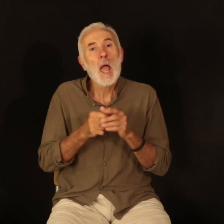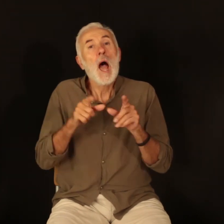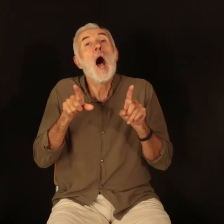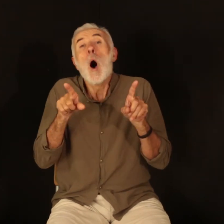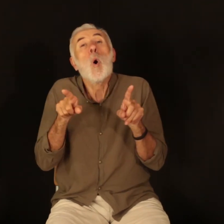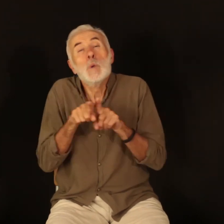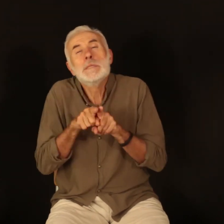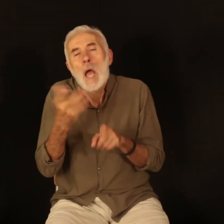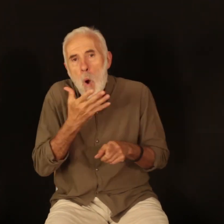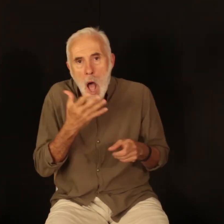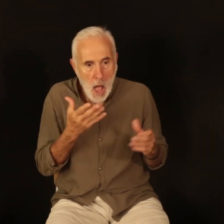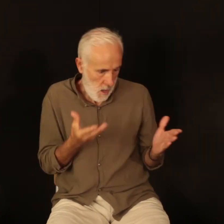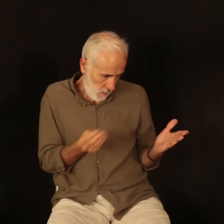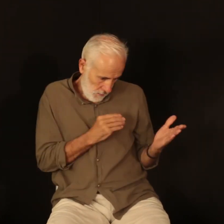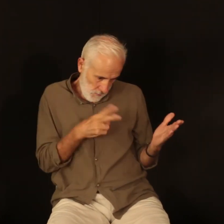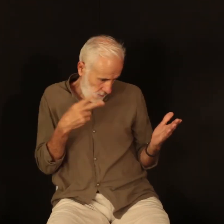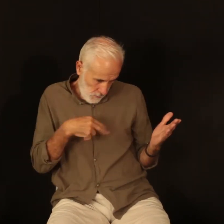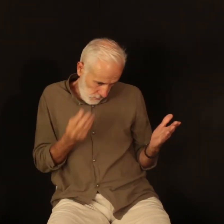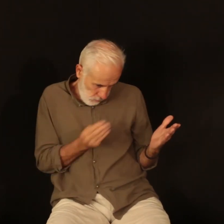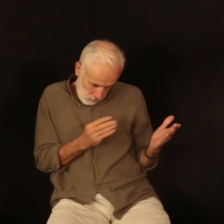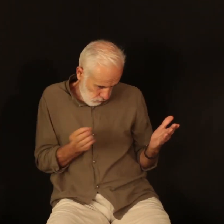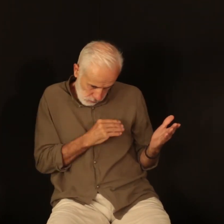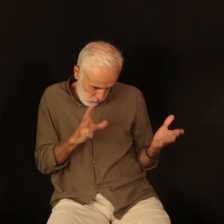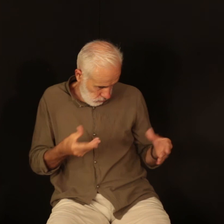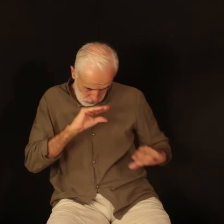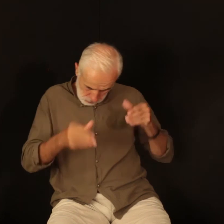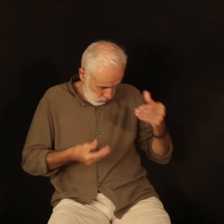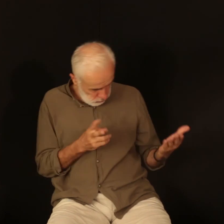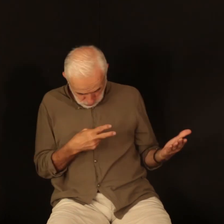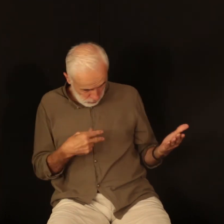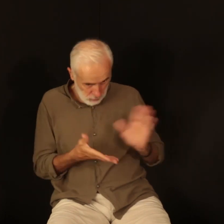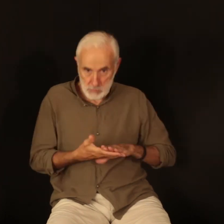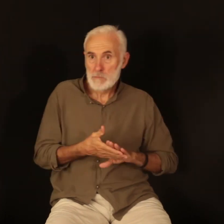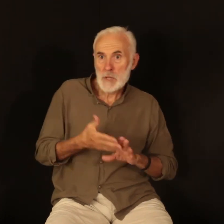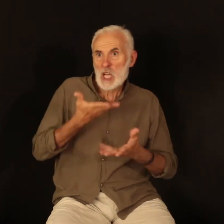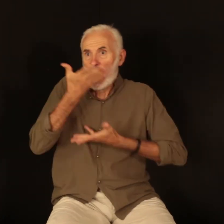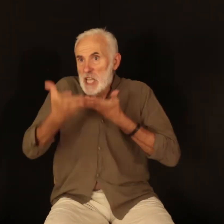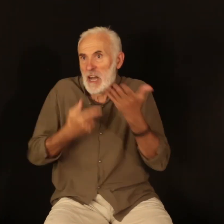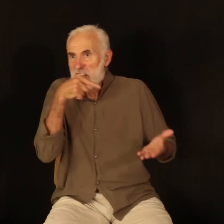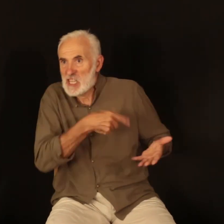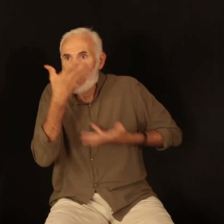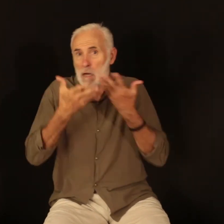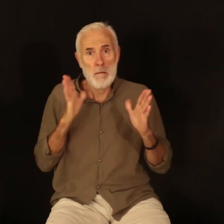dire, parce que finalement il parle de lui-même, parce qu'il est bien édité, et puis qu'il n'a pas besoin de discours.